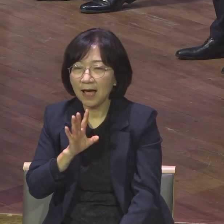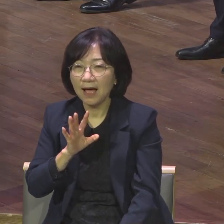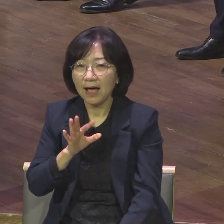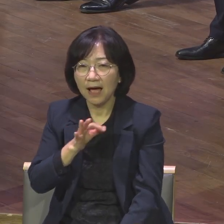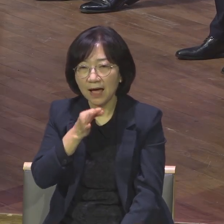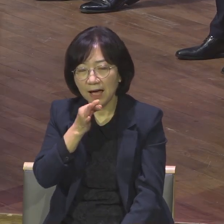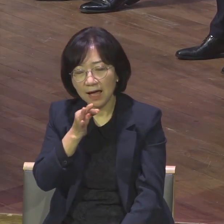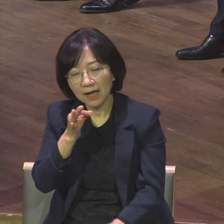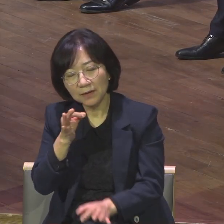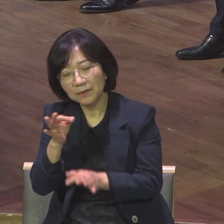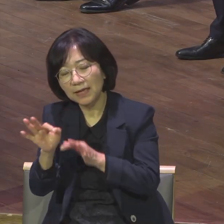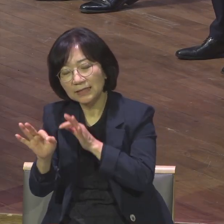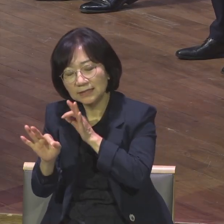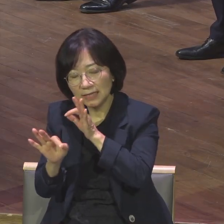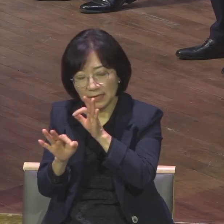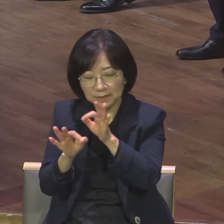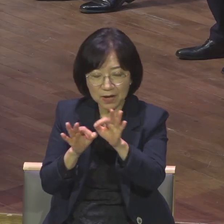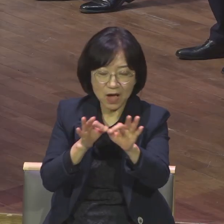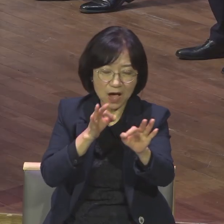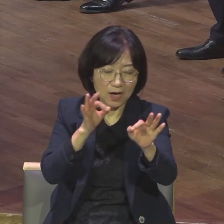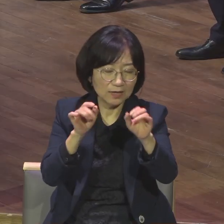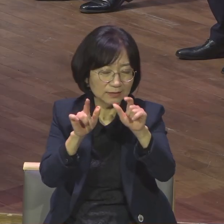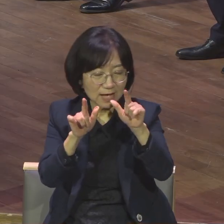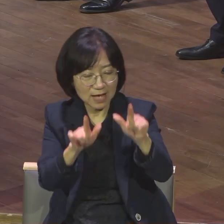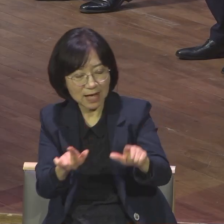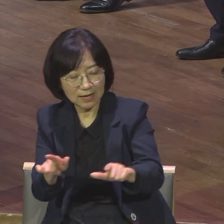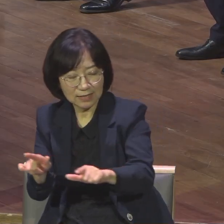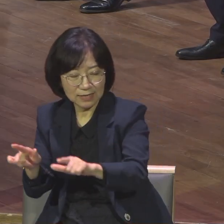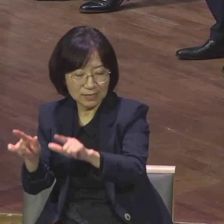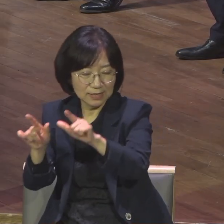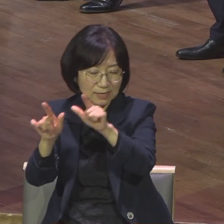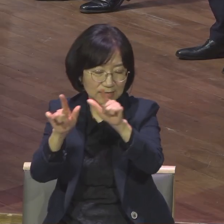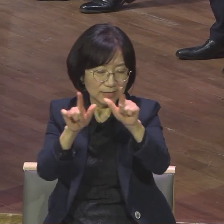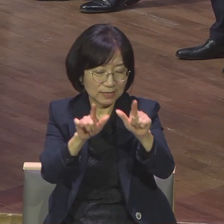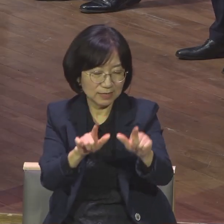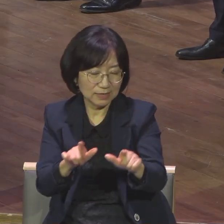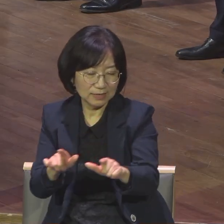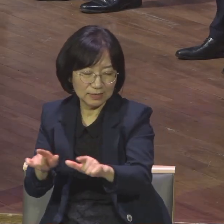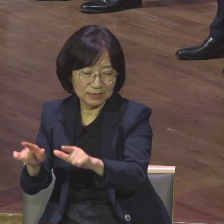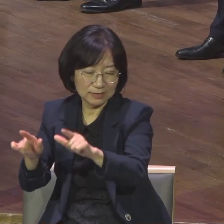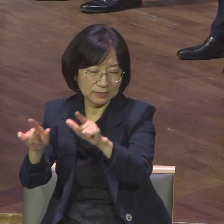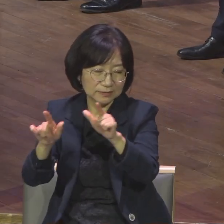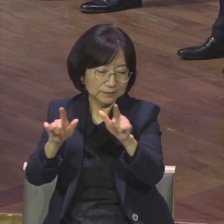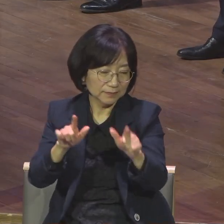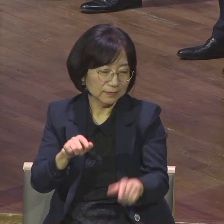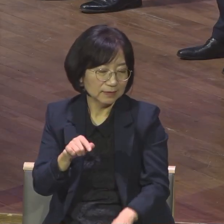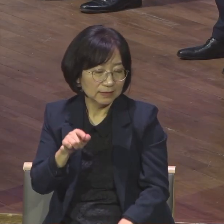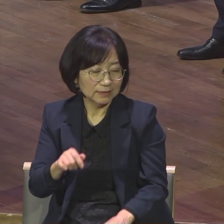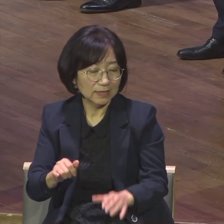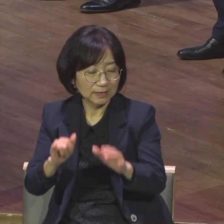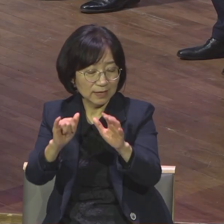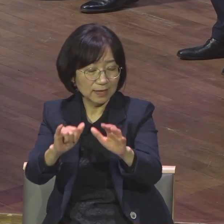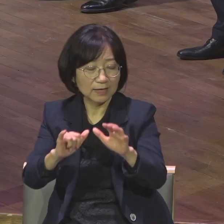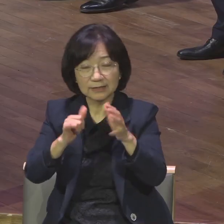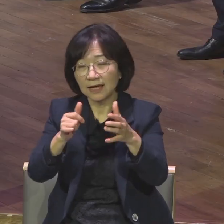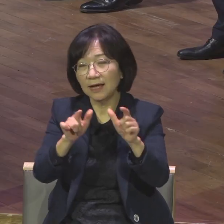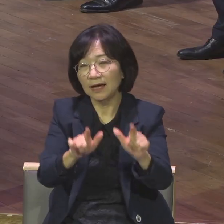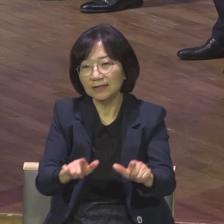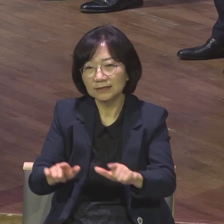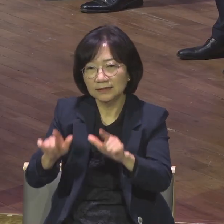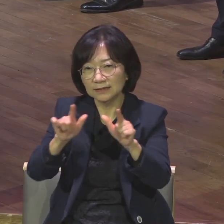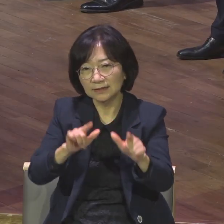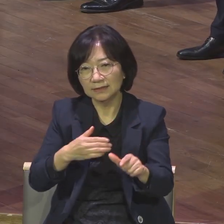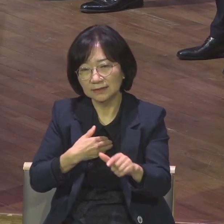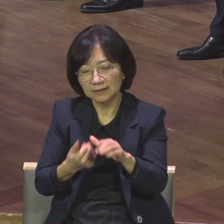이름만 외치 이 땅에 사는 내 소망 이 땅에 사는